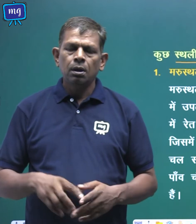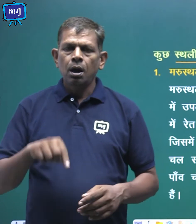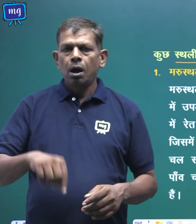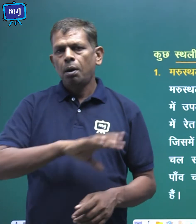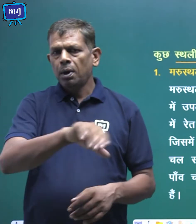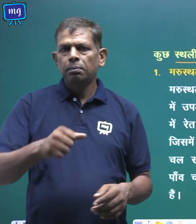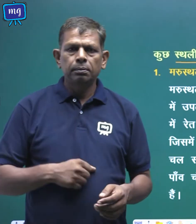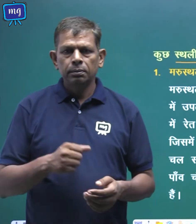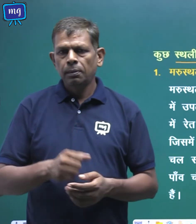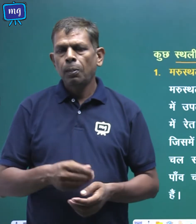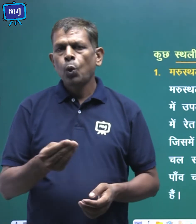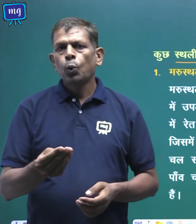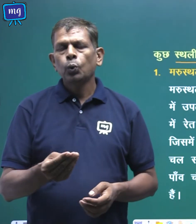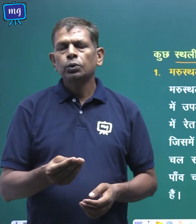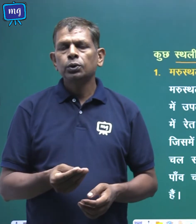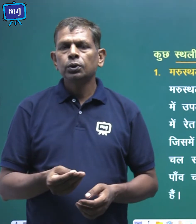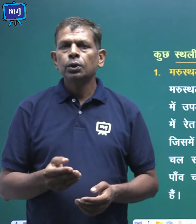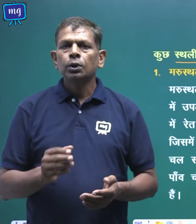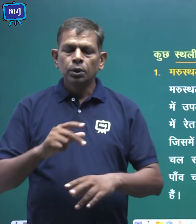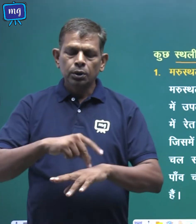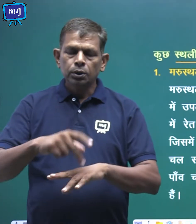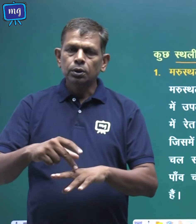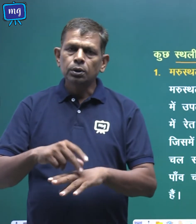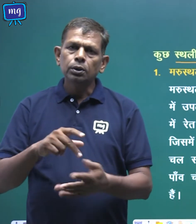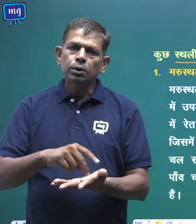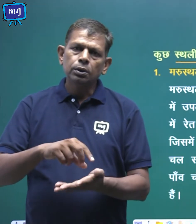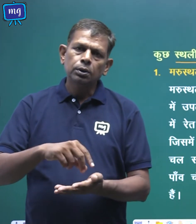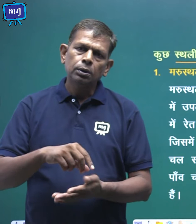हम कुछ स्थलीय आवास के